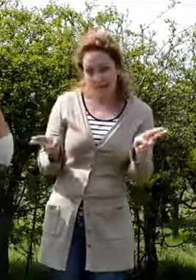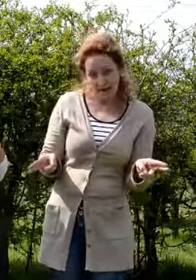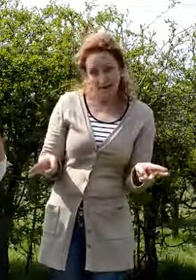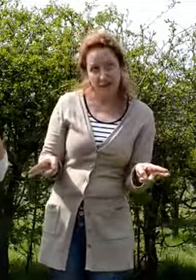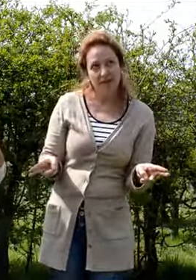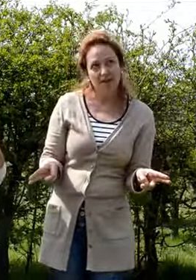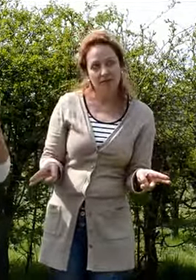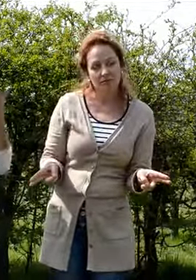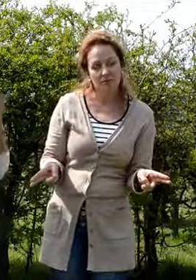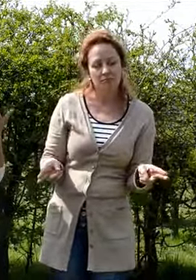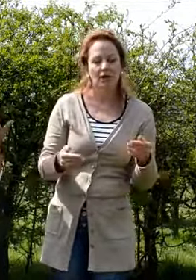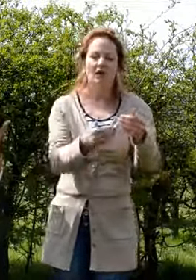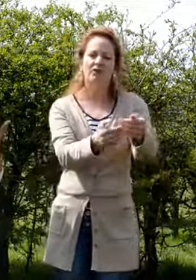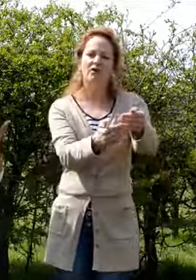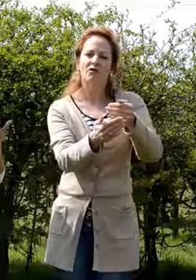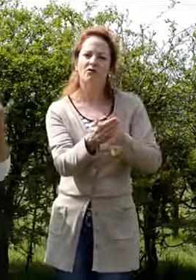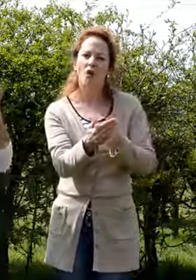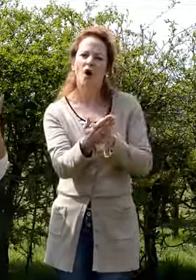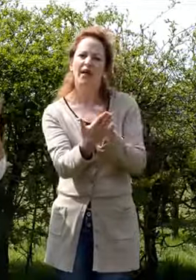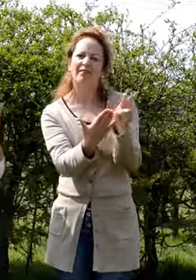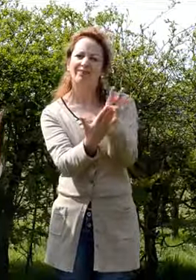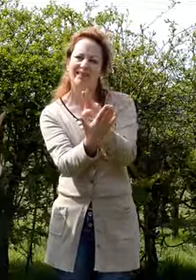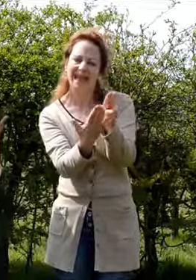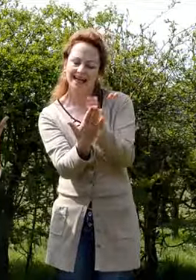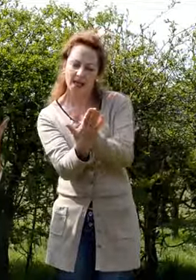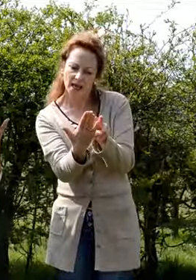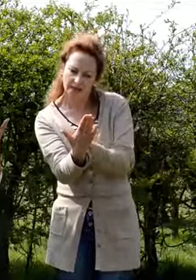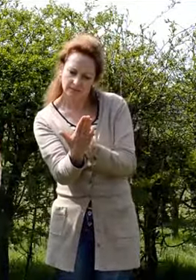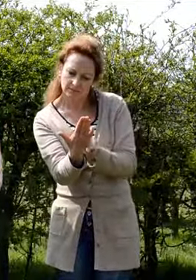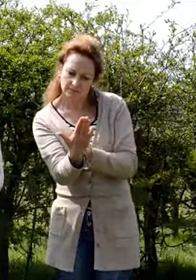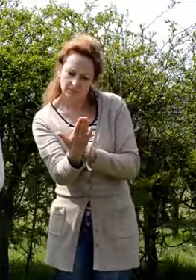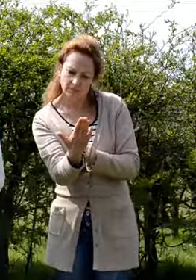kon zien en kon herkennen als ik mijn ogen dicht had.